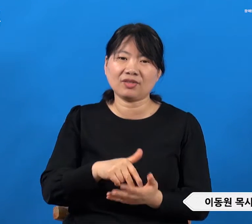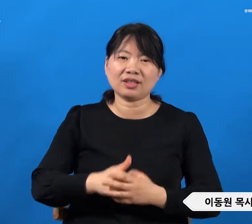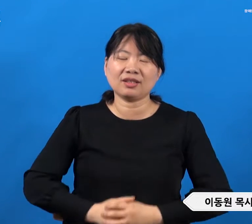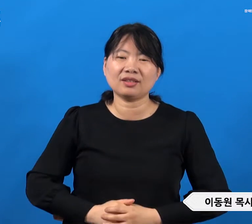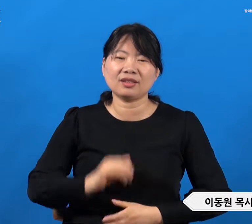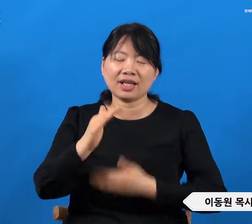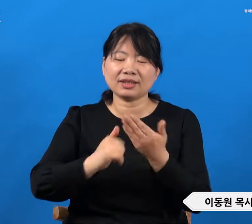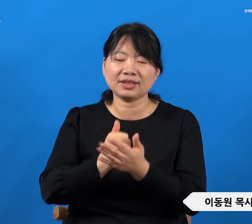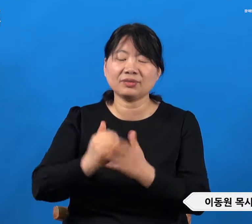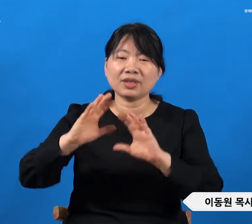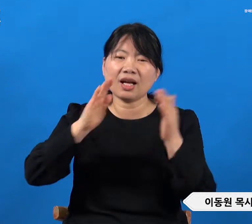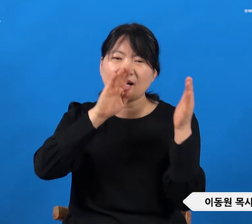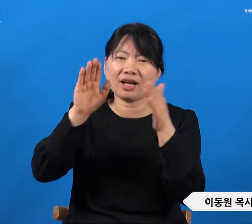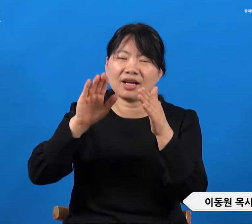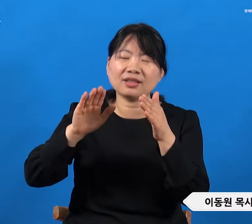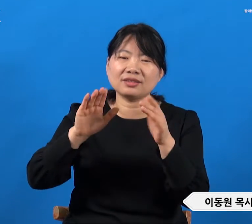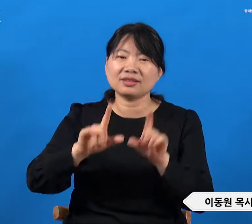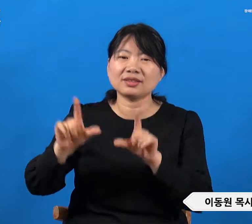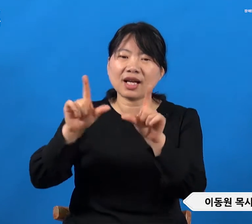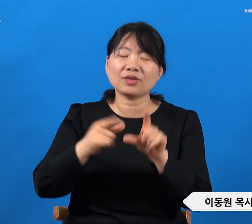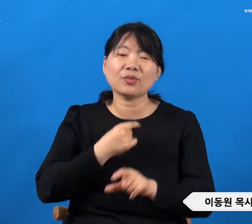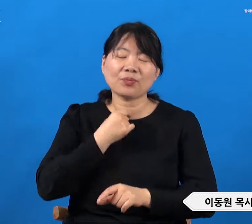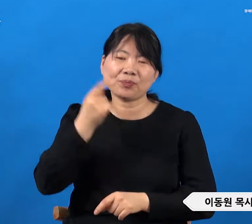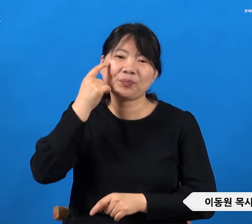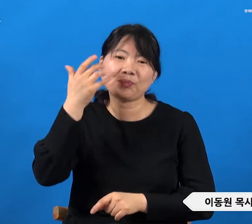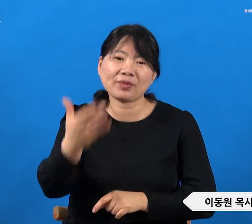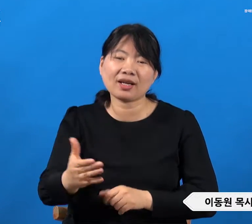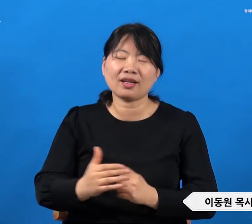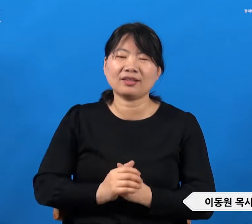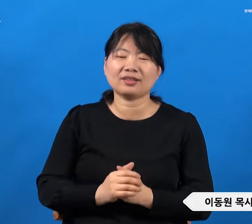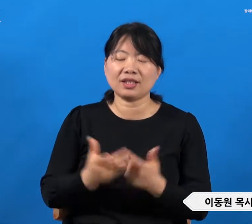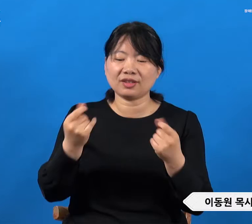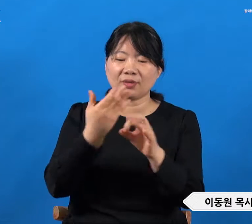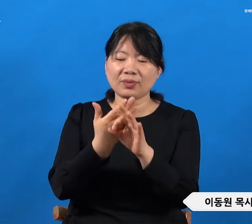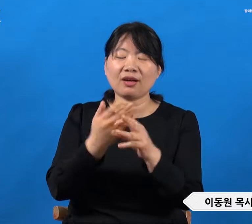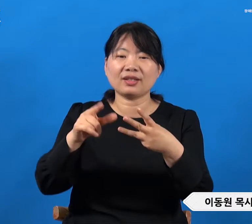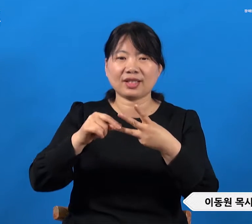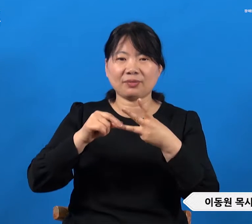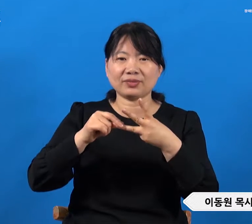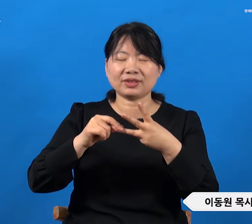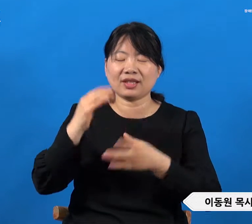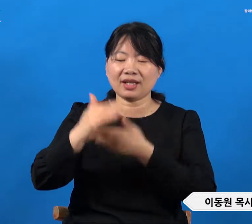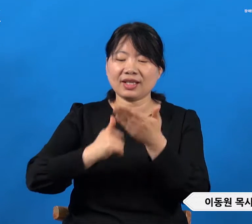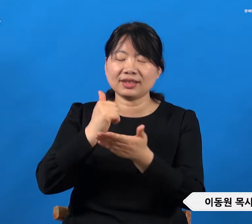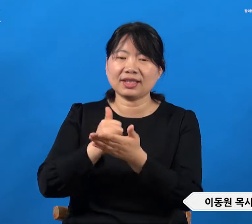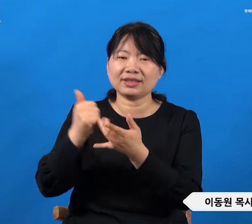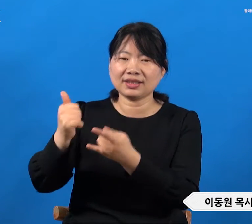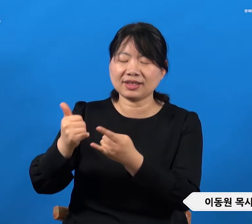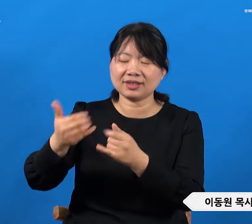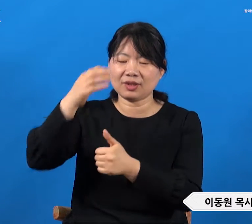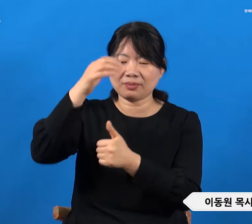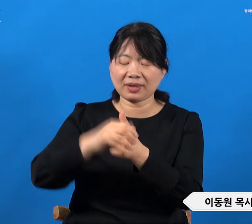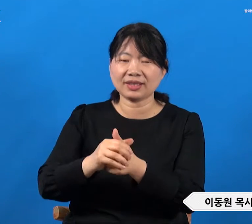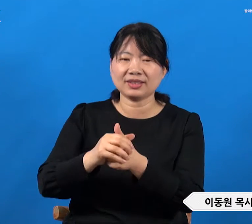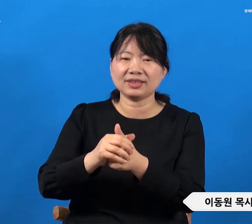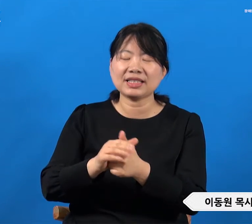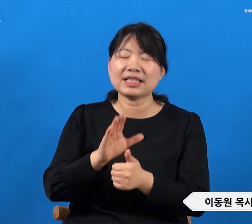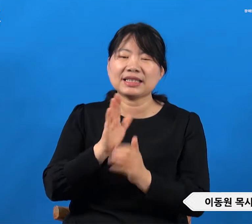일어나 하나님의 나라를 향한 삶을 살고 싶습니까? 그렇다면 세 번째, 하나님이